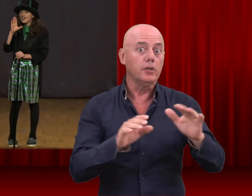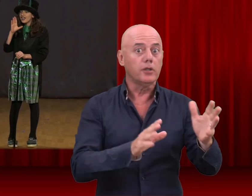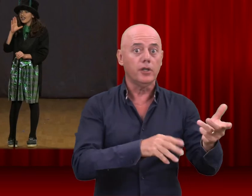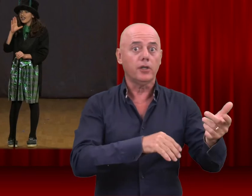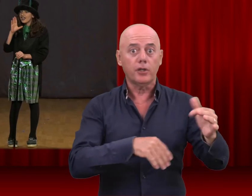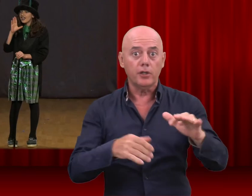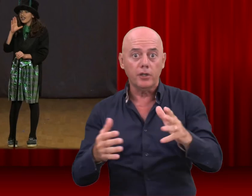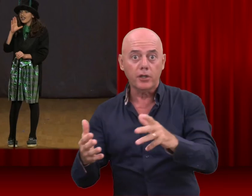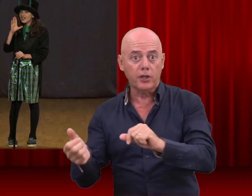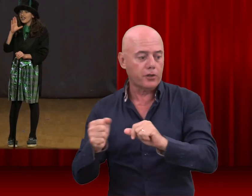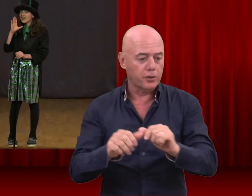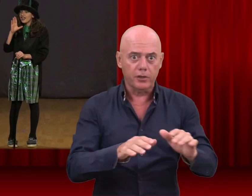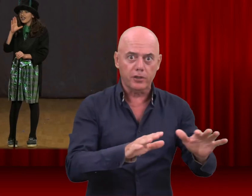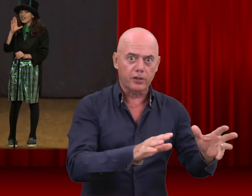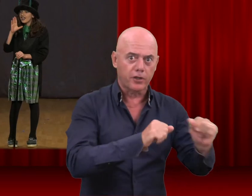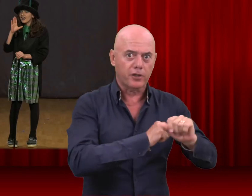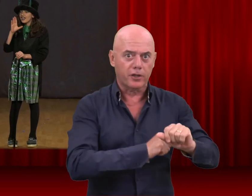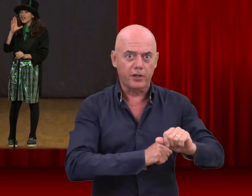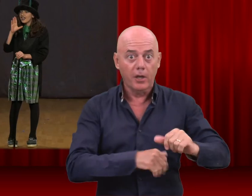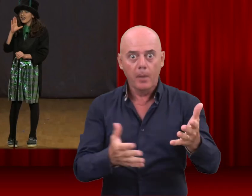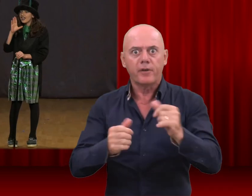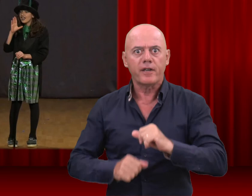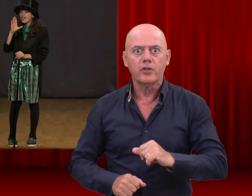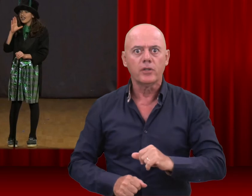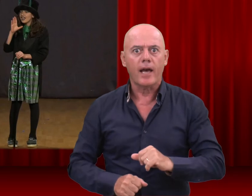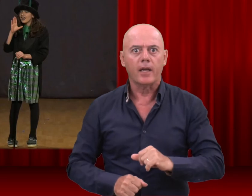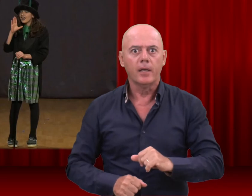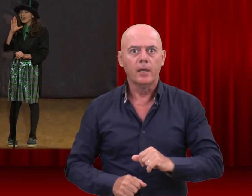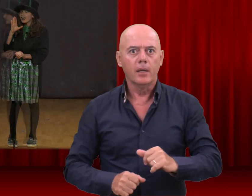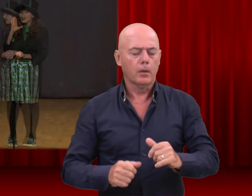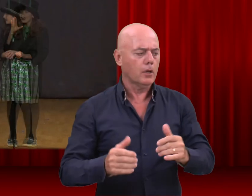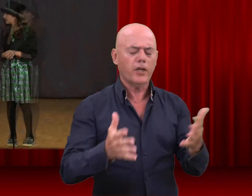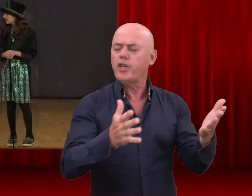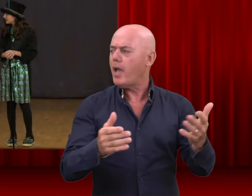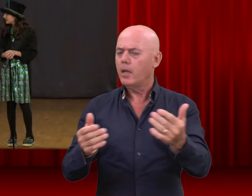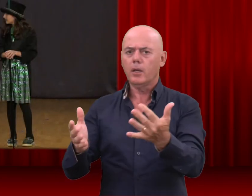cri cri cri cri cri cri cri per farsi notare.